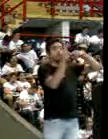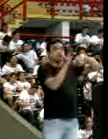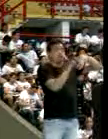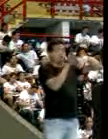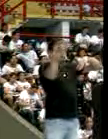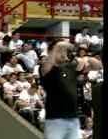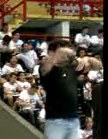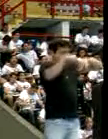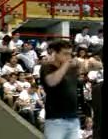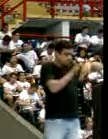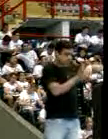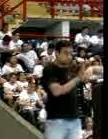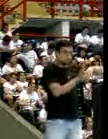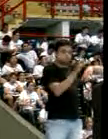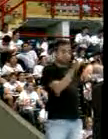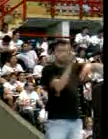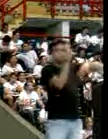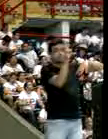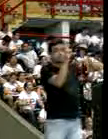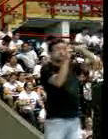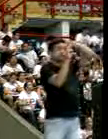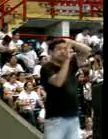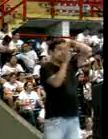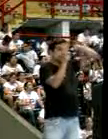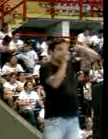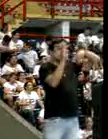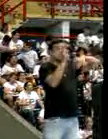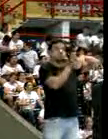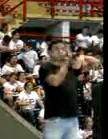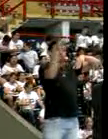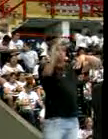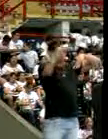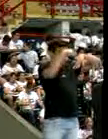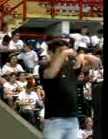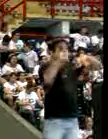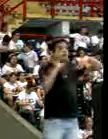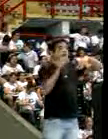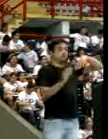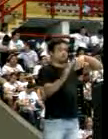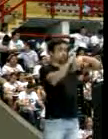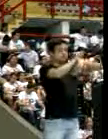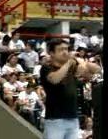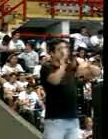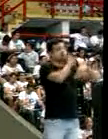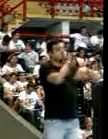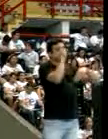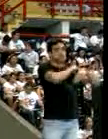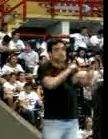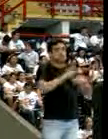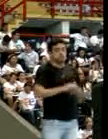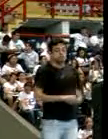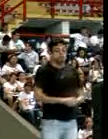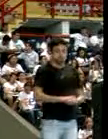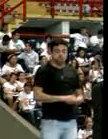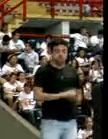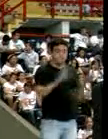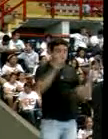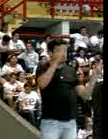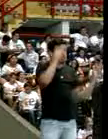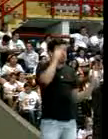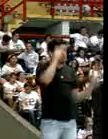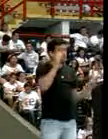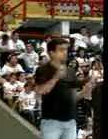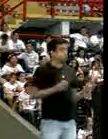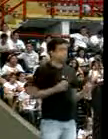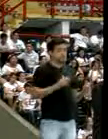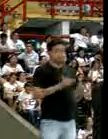que batem no solo e voltam. Quando voltam, há o aquecimento da atmosfera. Está claro